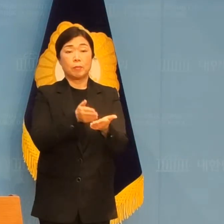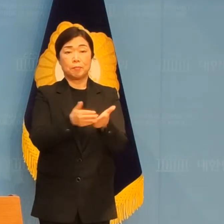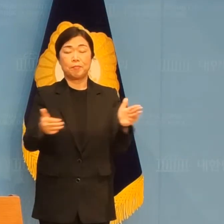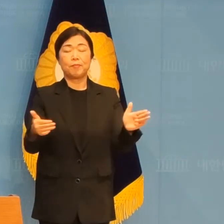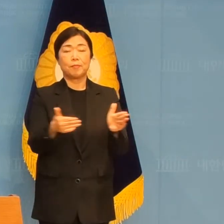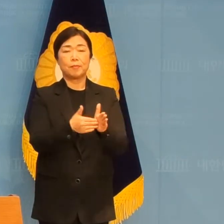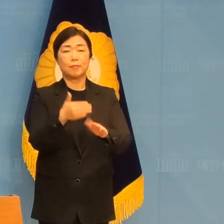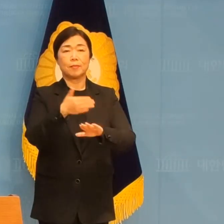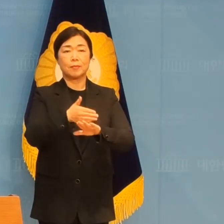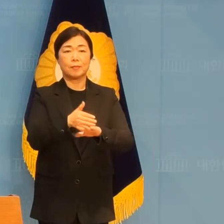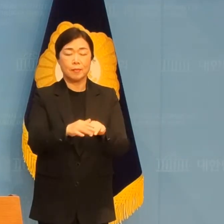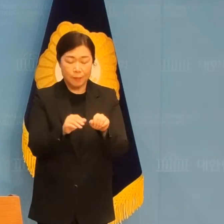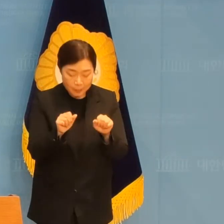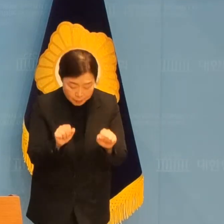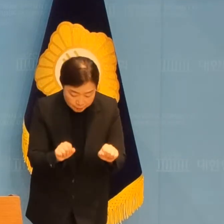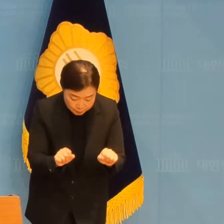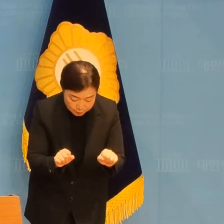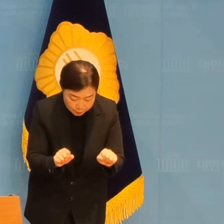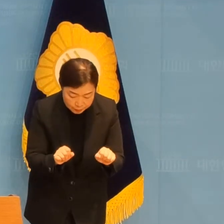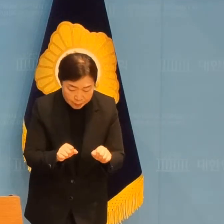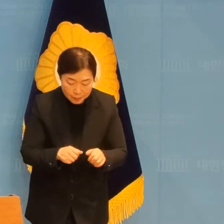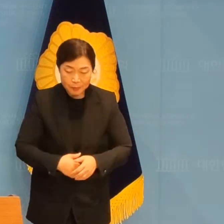마치겠습니다. 감사합니다.